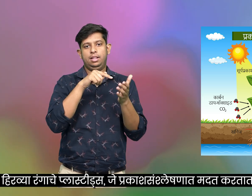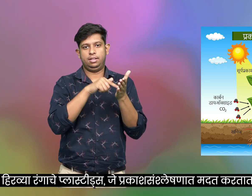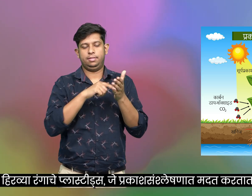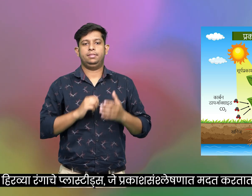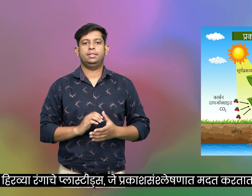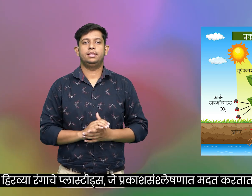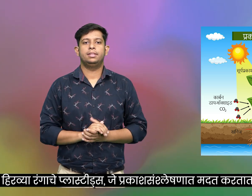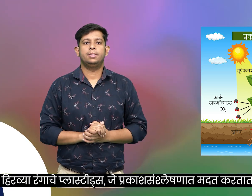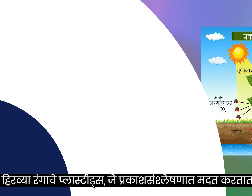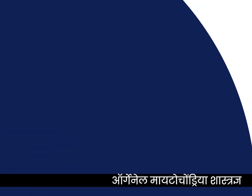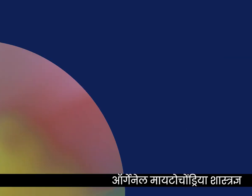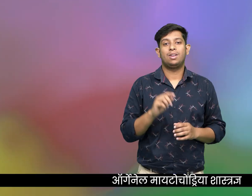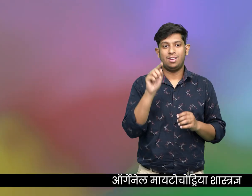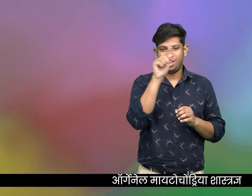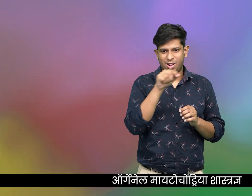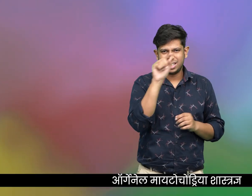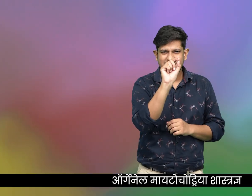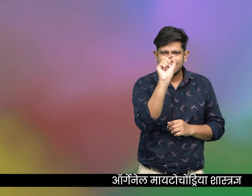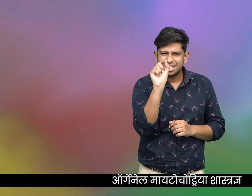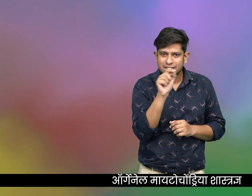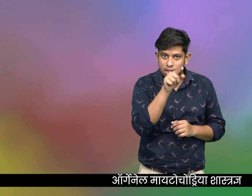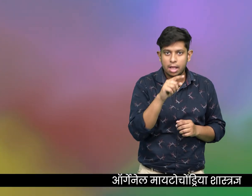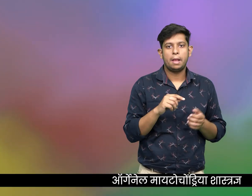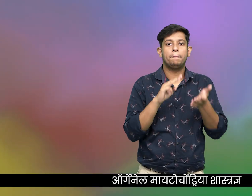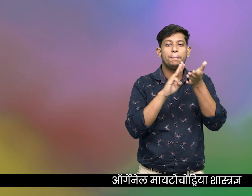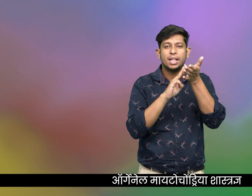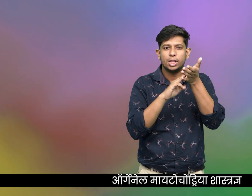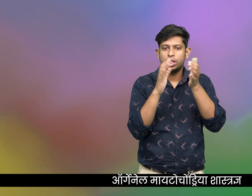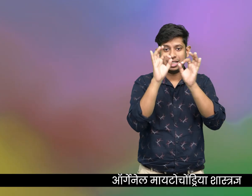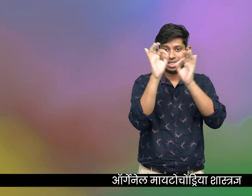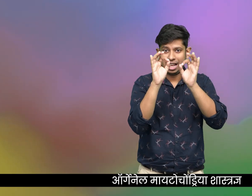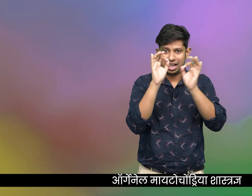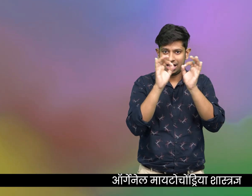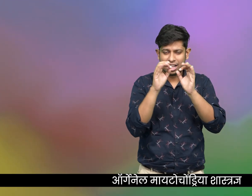प्रतिमा. ऑर्गेनेल मायटोकॉन्ड्रियाचा शास्त्रज्ञ